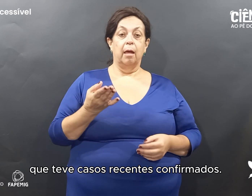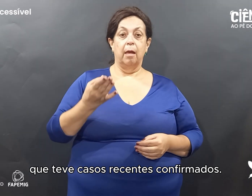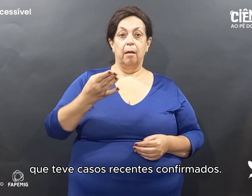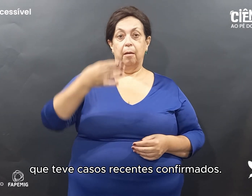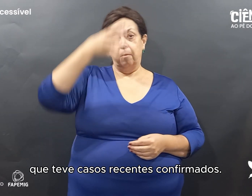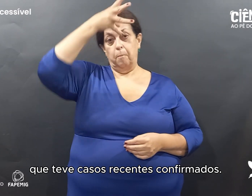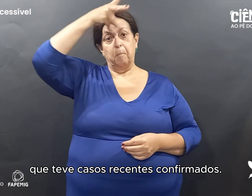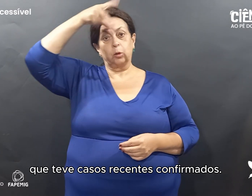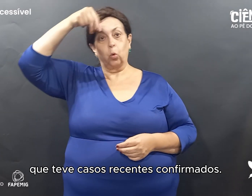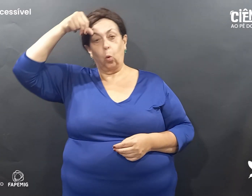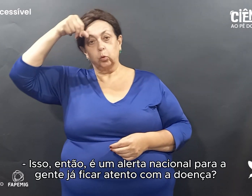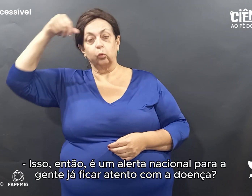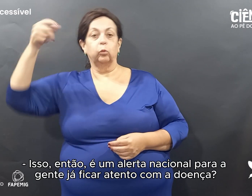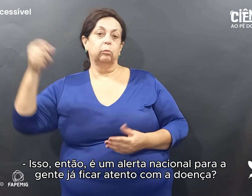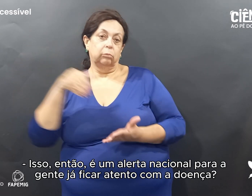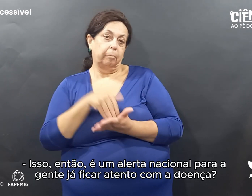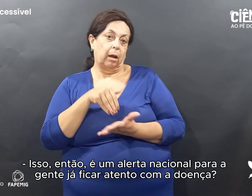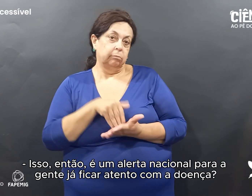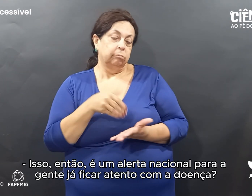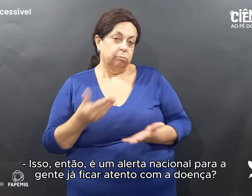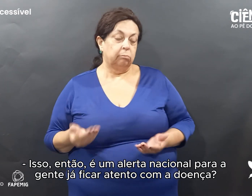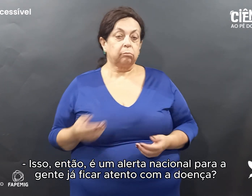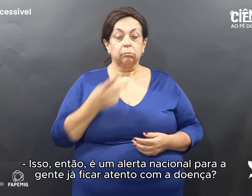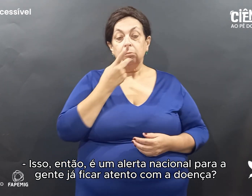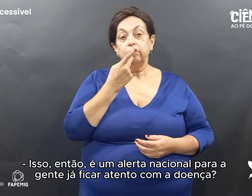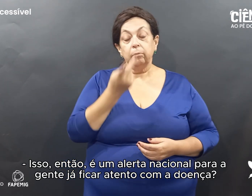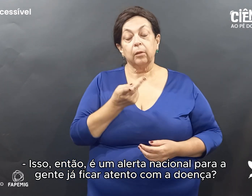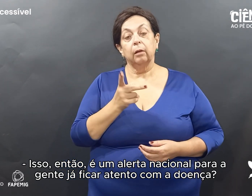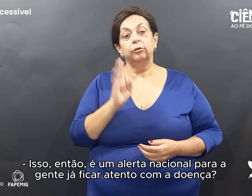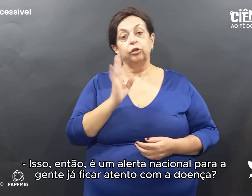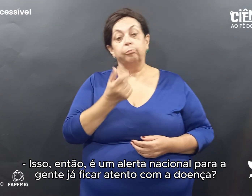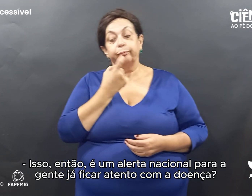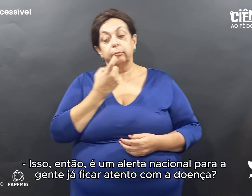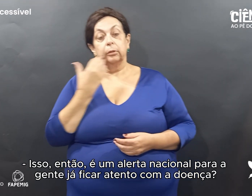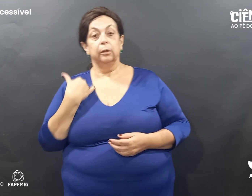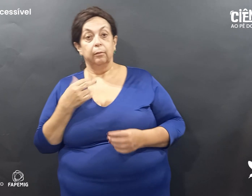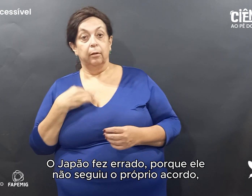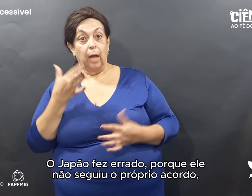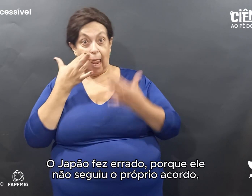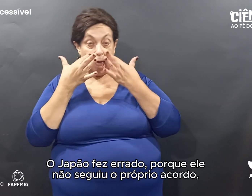casos recentes confirmados. Isso então é um alerta nacional para a gente já ficar atento com a doença? O Japão fez